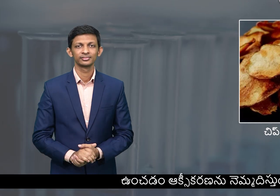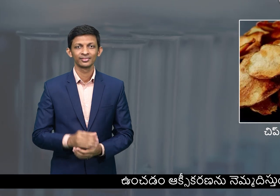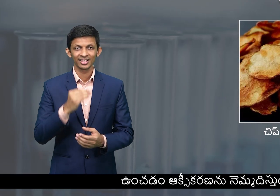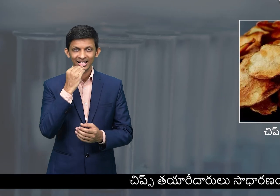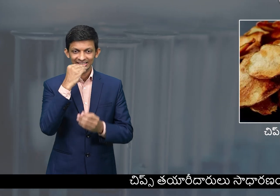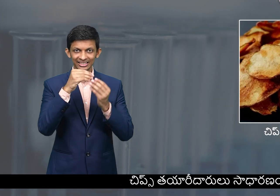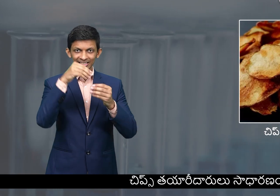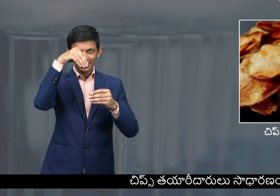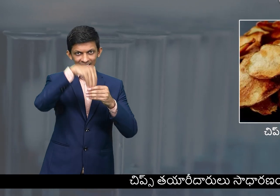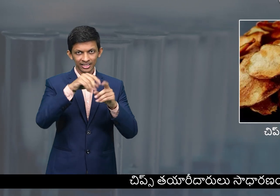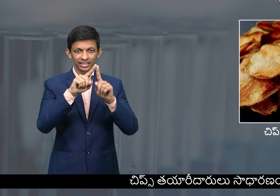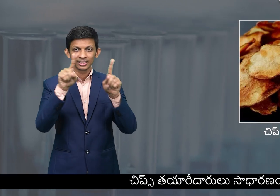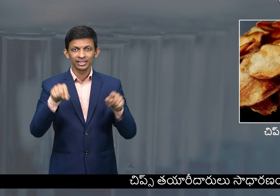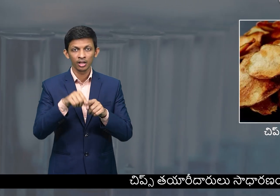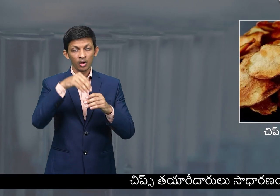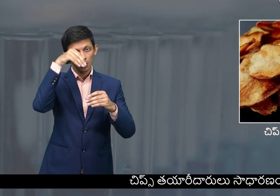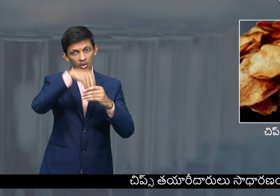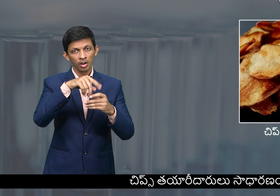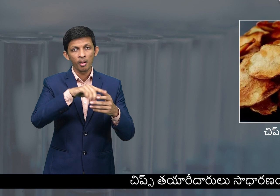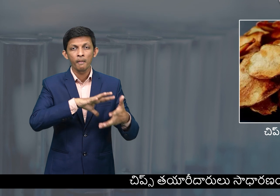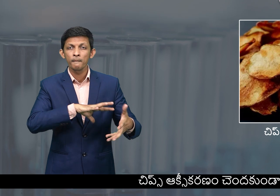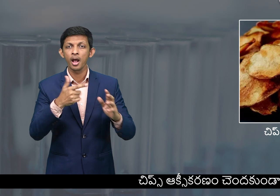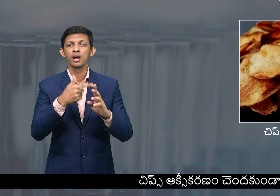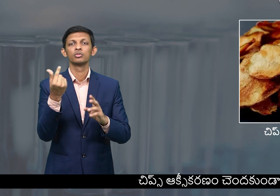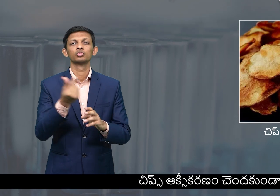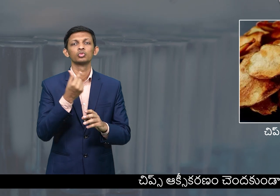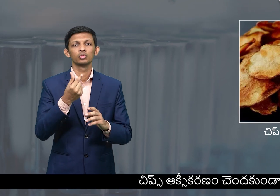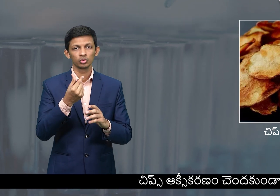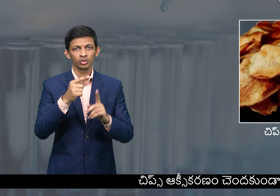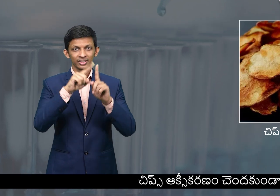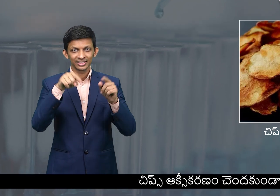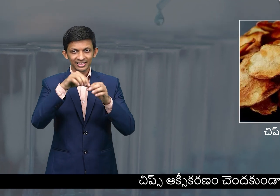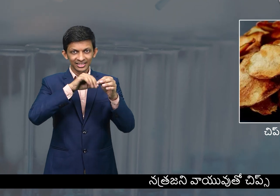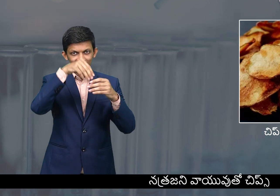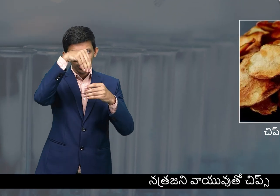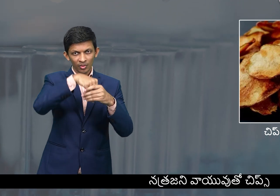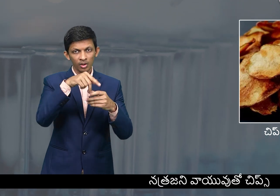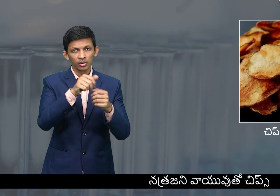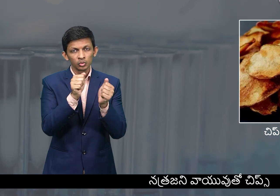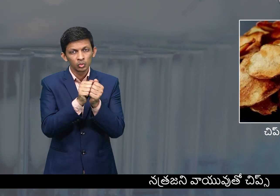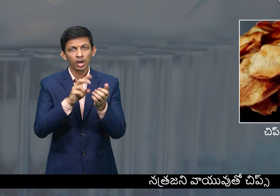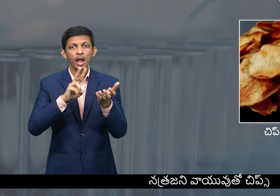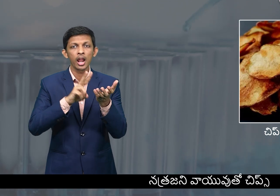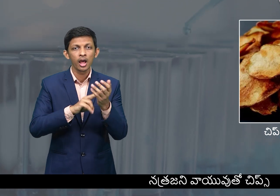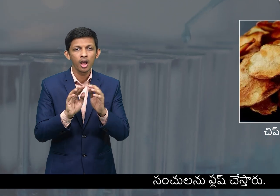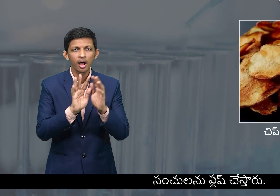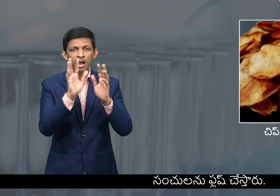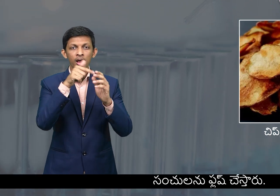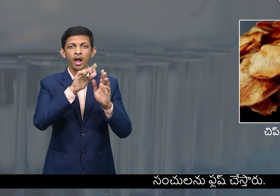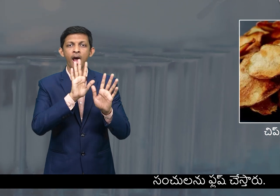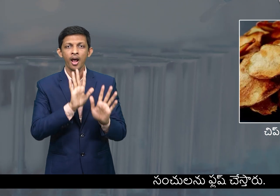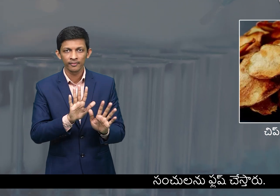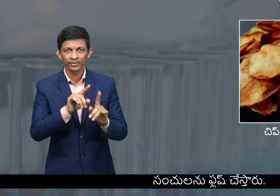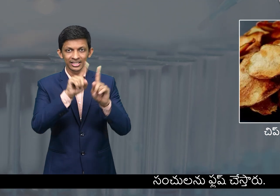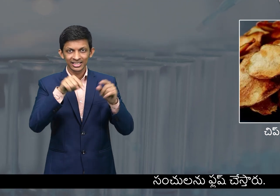నెమ్మదిస్తుంది. చిప్స్ తయారీదారులు సాధారణంగా చిప్స్ ఆక్సీకరణం చెందకుండా నత్రజని వాయువుతో చిప్స్